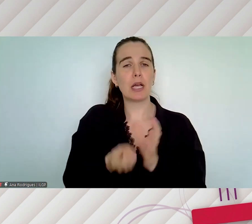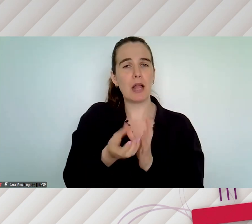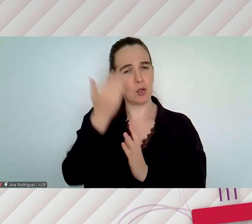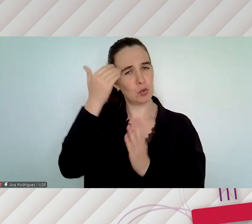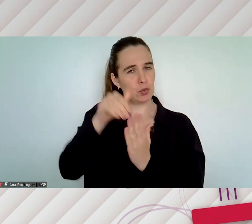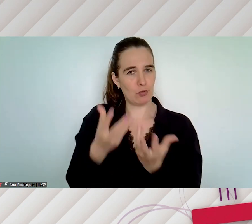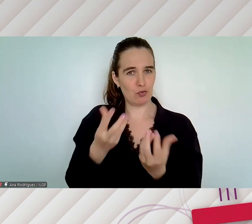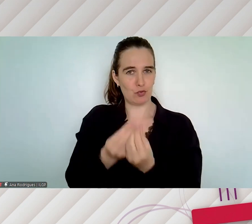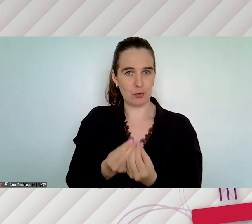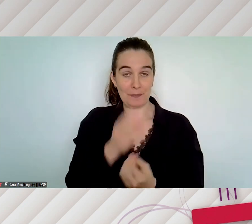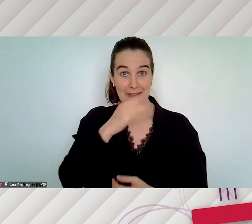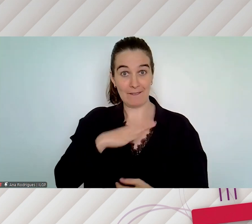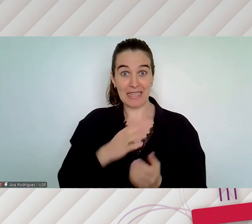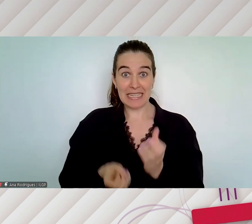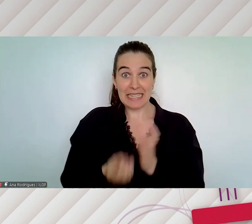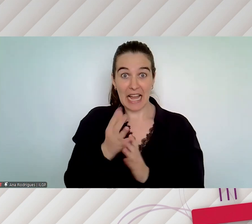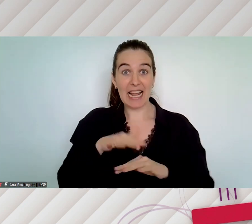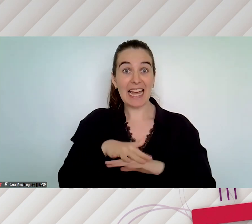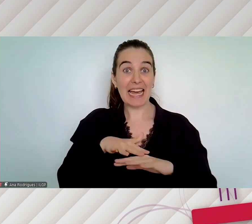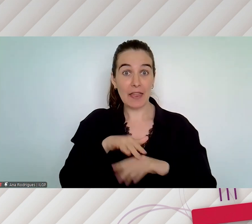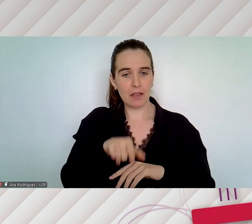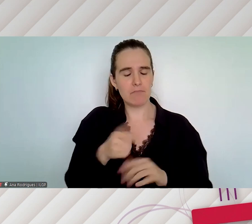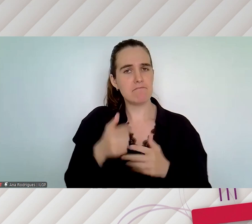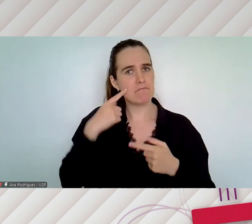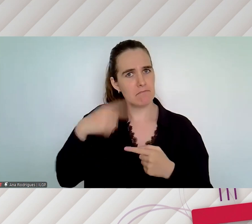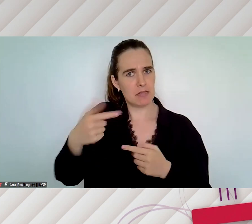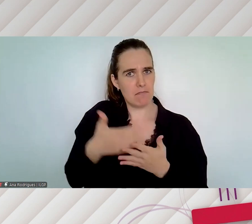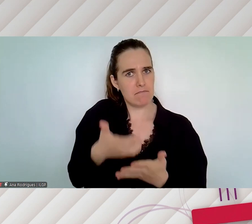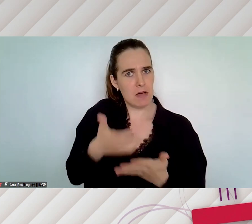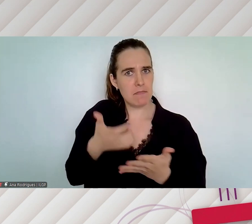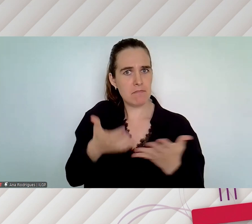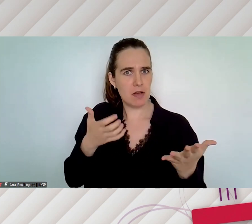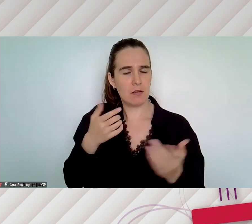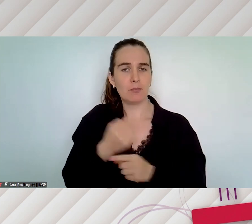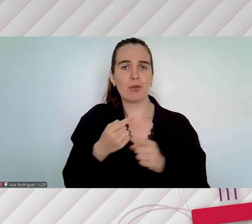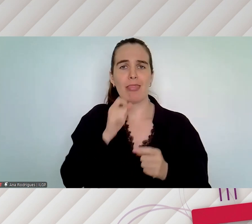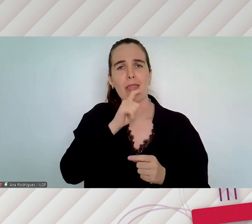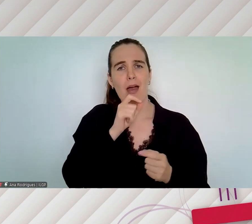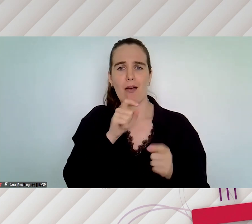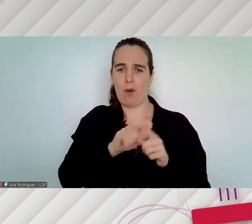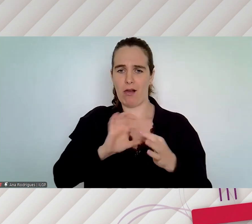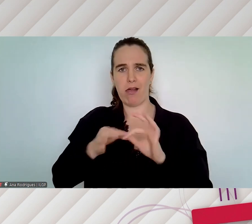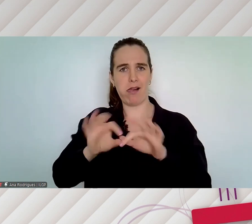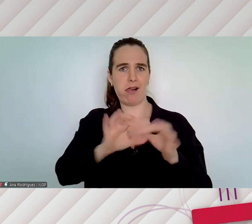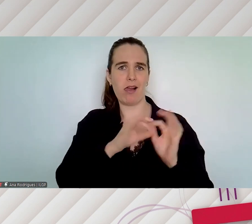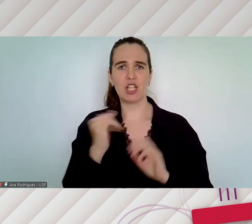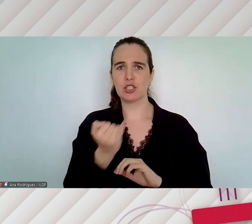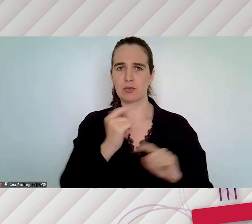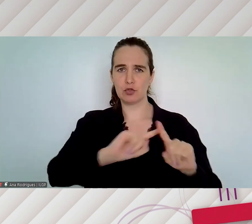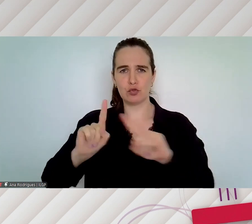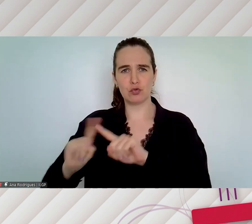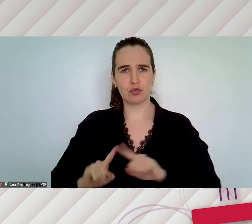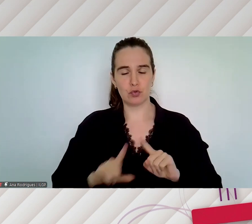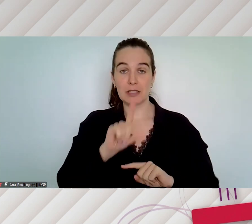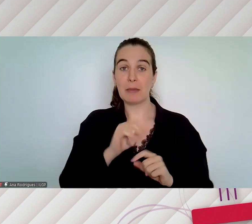de construir em rede ganha, por isso, particular relevância enquanto estratégia orientada para a cooperação interinstitucional, a inovação na